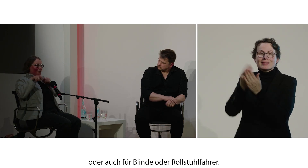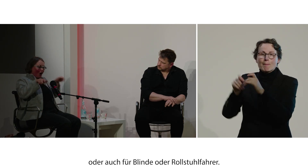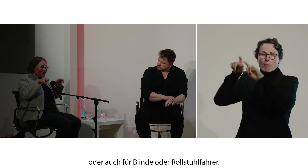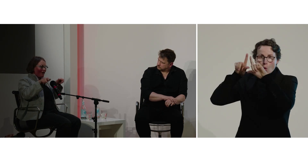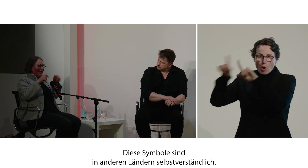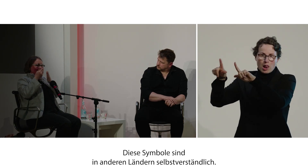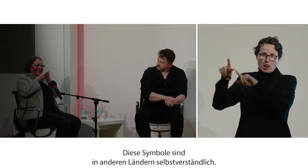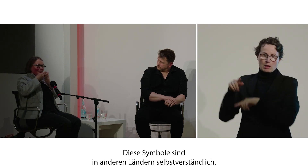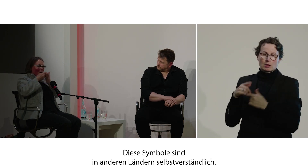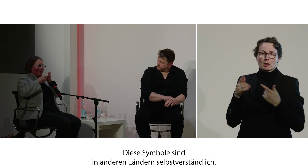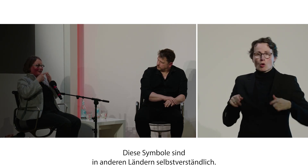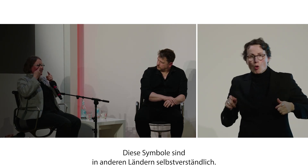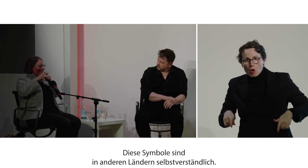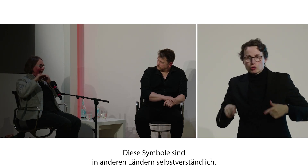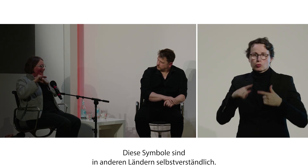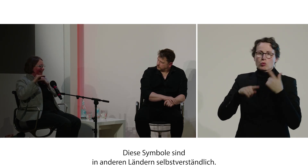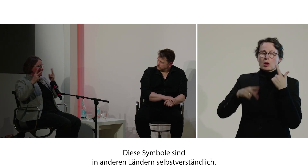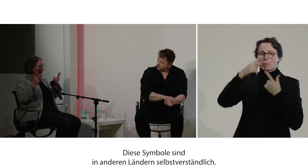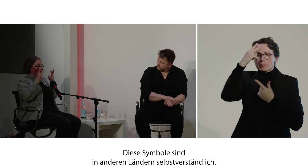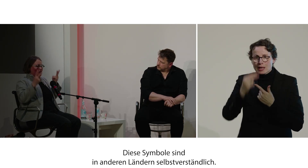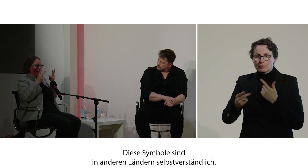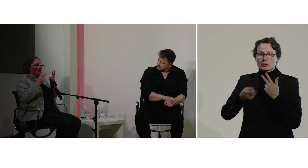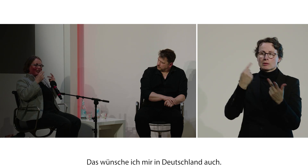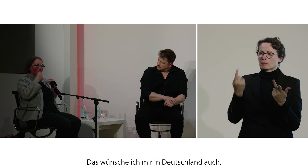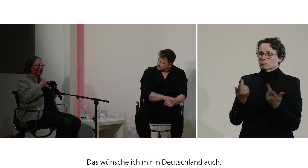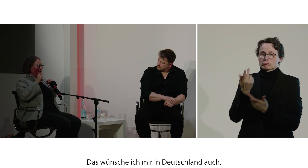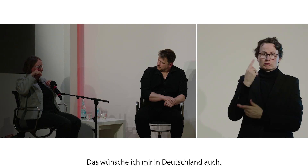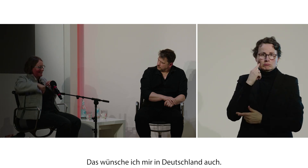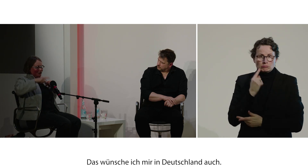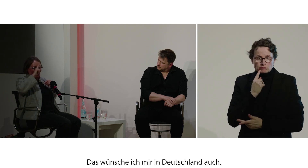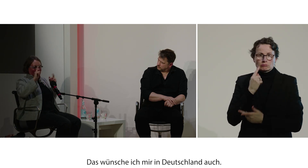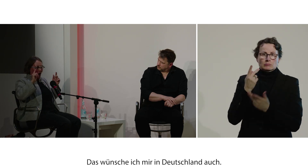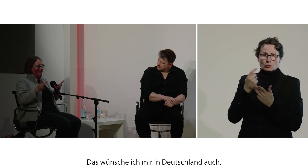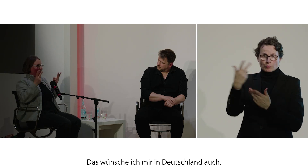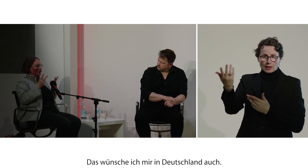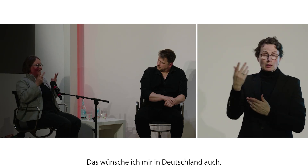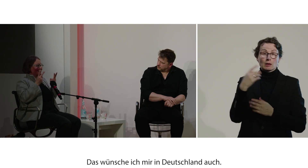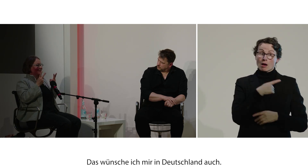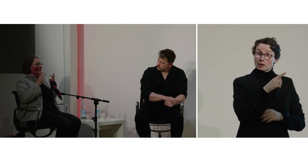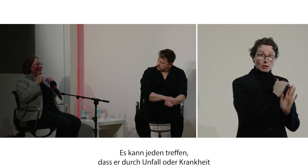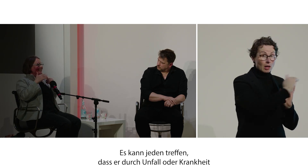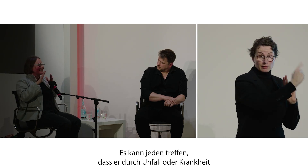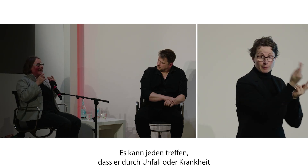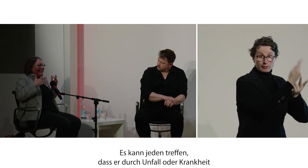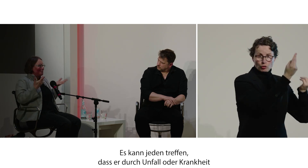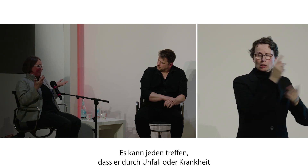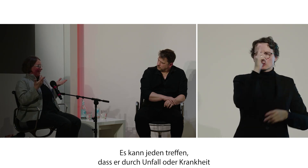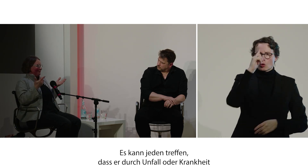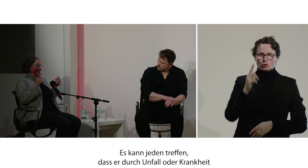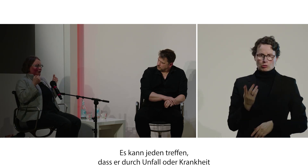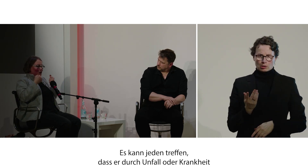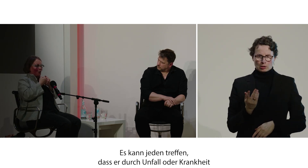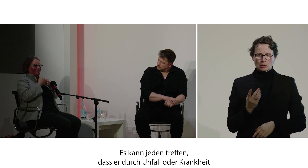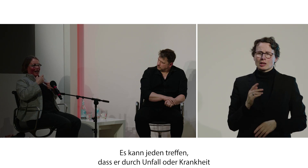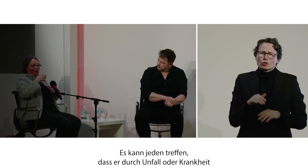Blinde oder für Reuchtufall. Diese Symbole, die sind in anderen Ländern selbstverständlich. Und das wünsche ich mir, dass es hier in Deutschland auch selbstverständlich ist. Denn es kann jeden mal